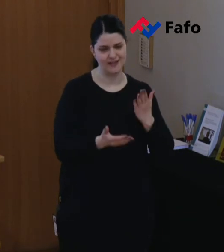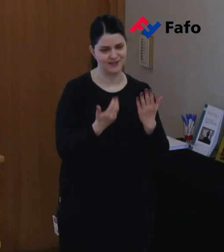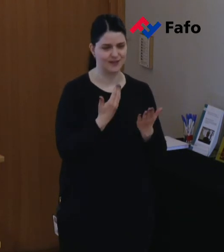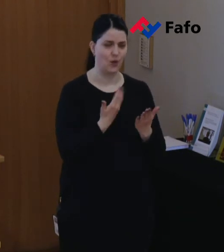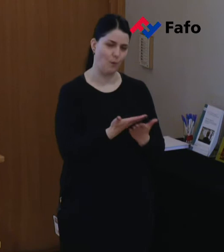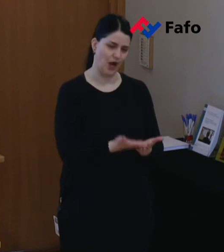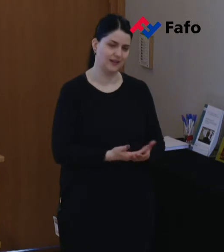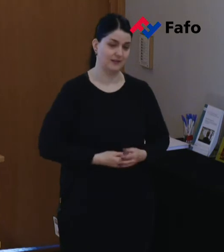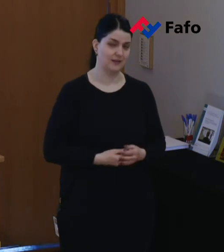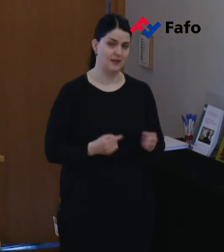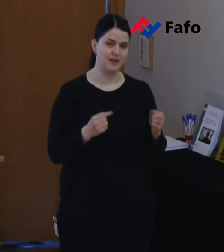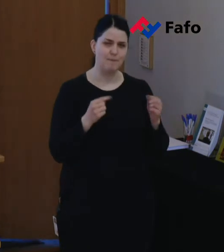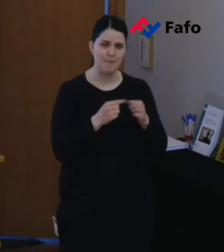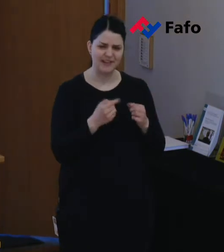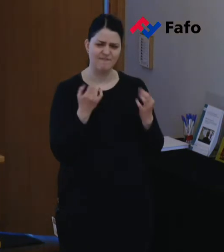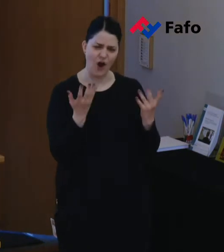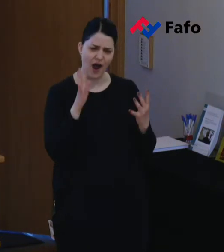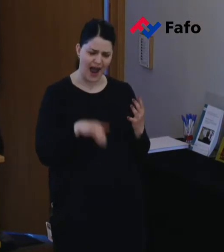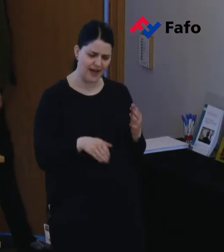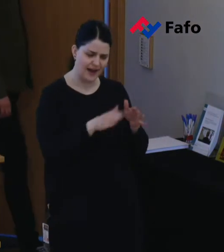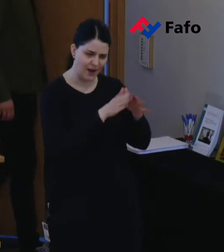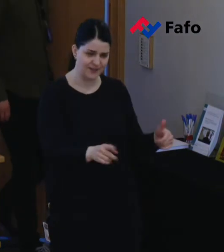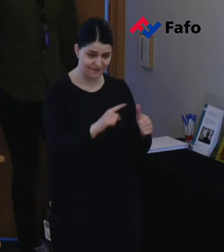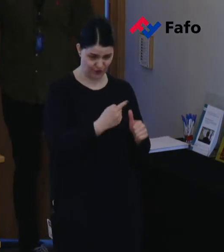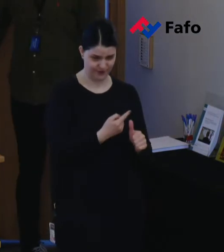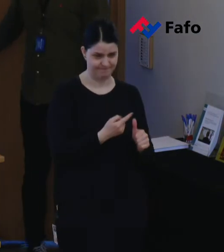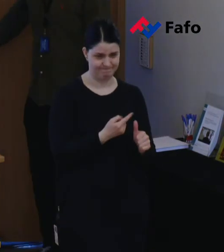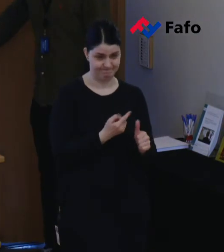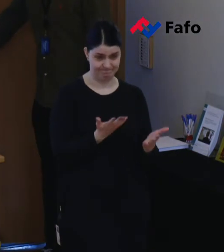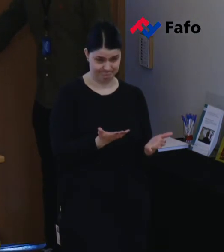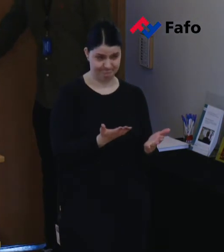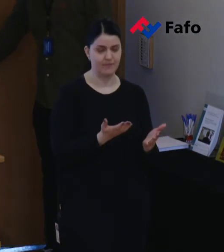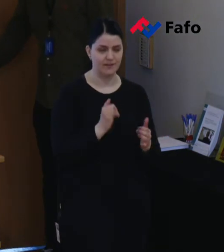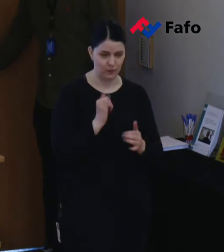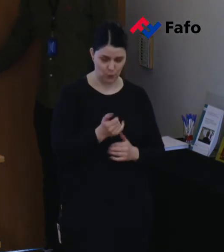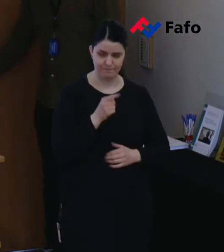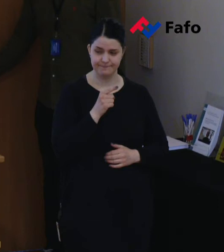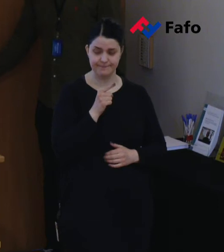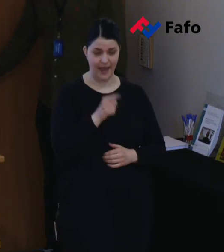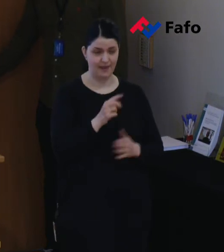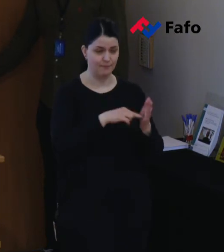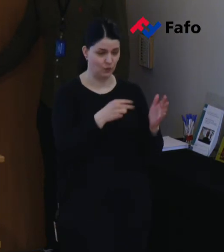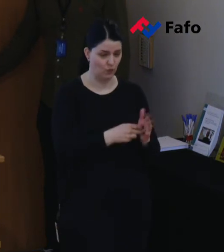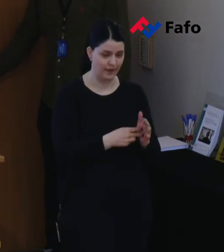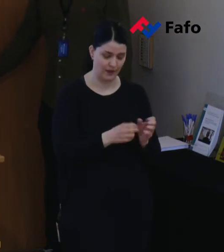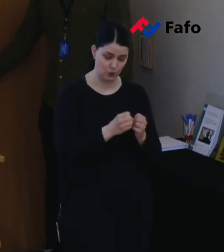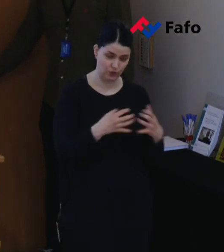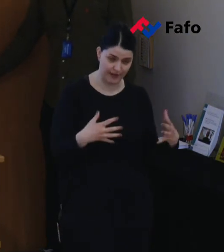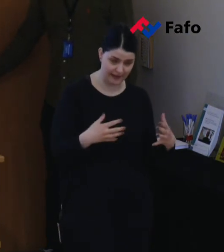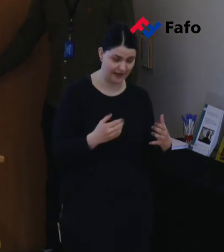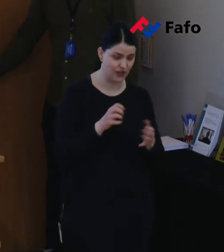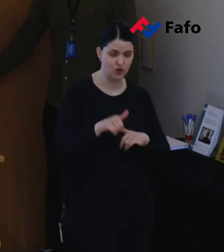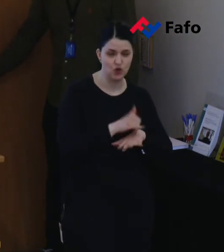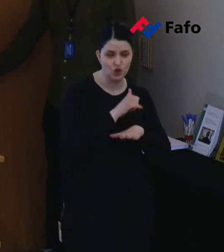Men la oss se, hva Housing First? Housing First en metode utviklet i